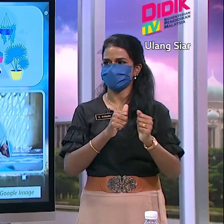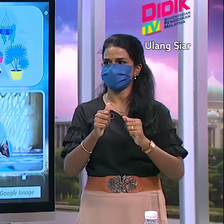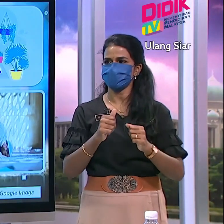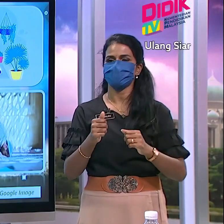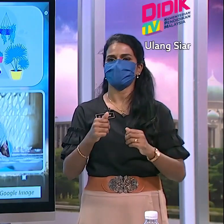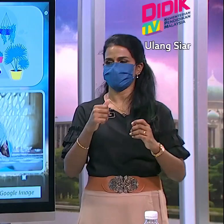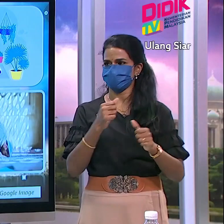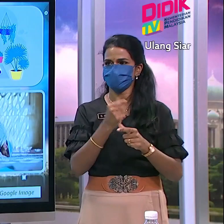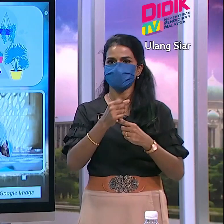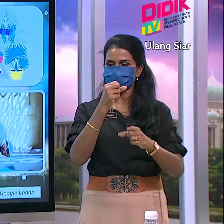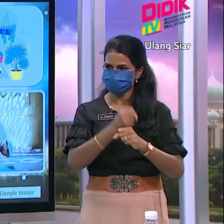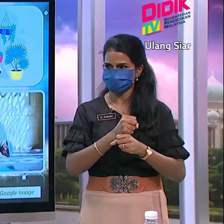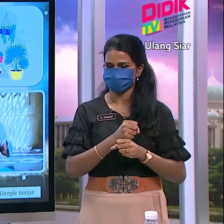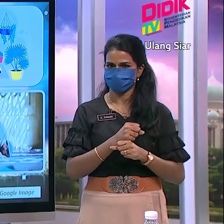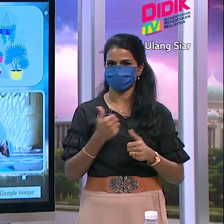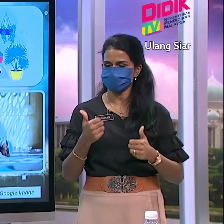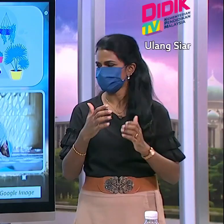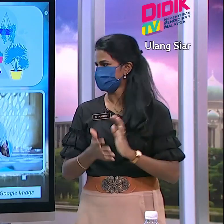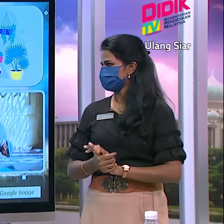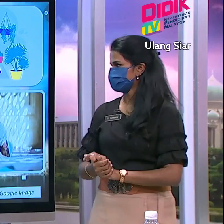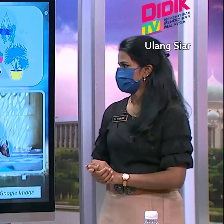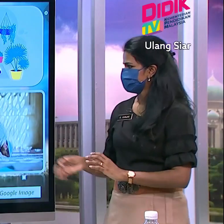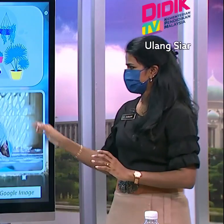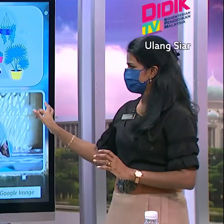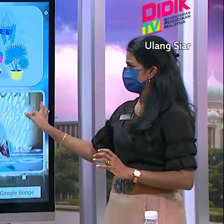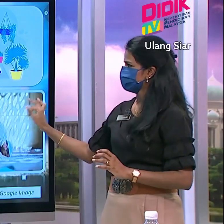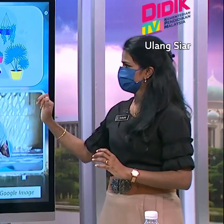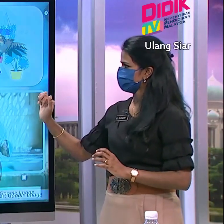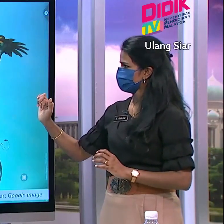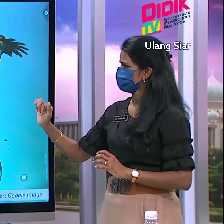aktiviti ataupun kerja. Alright? Okey. Dan